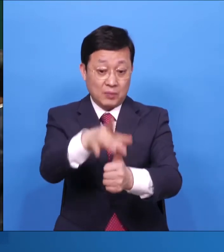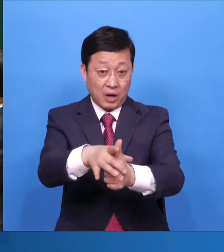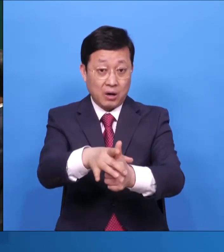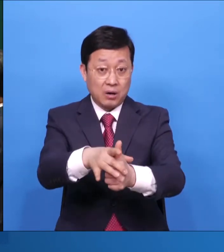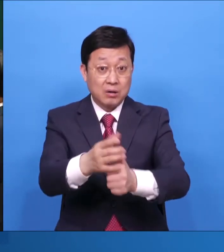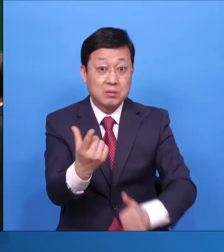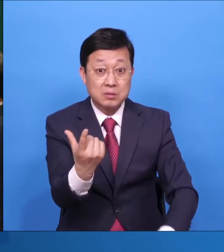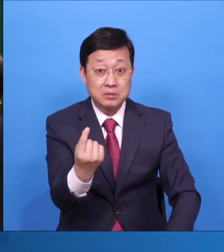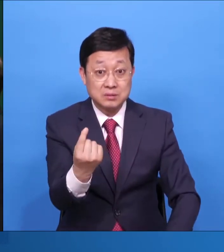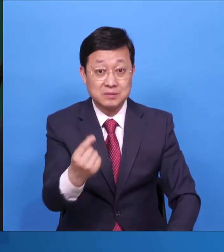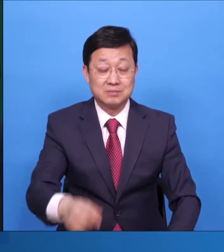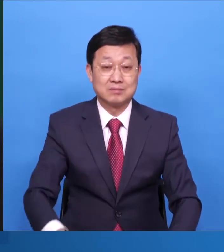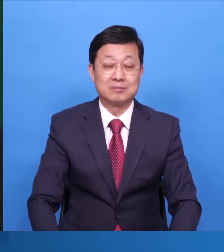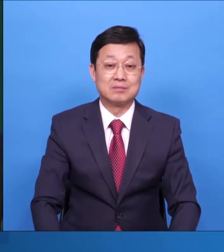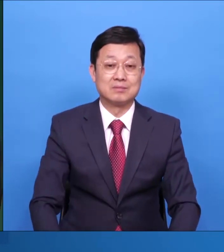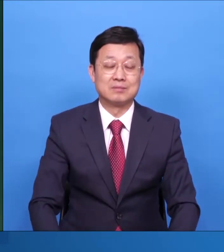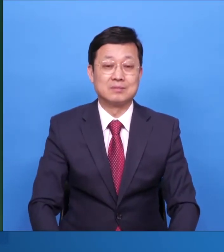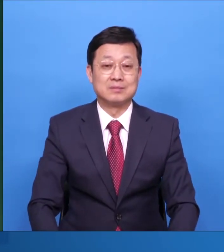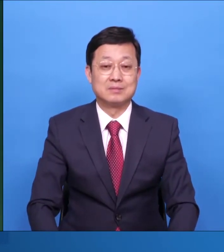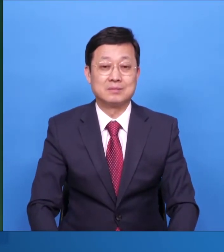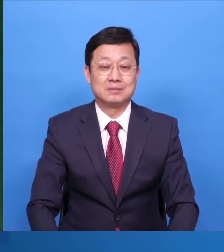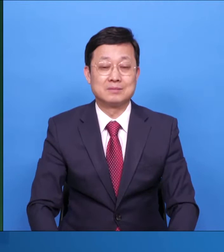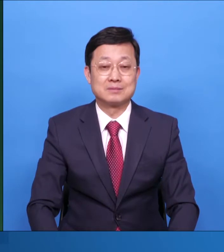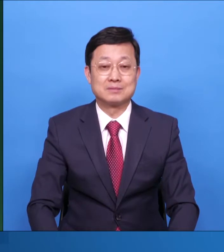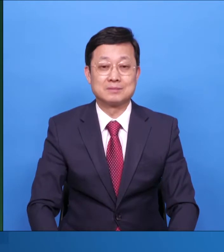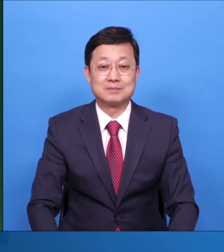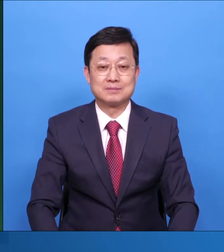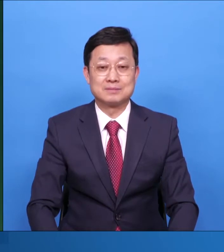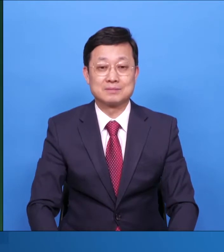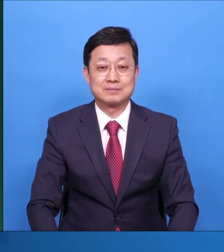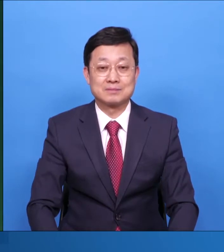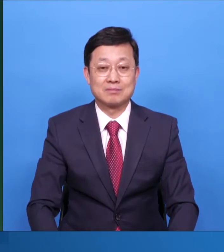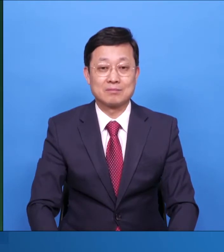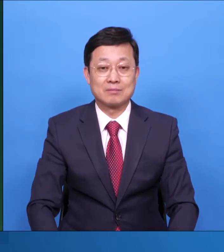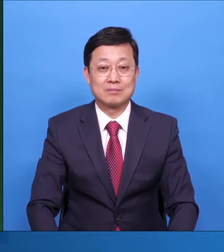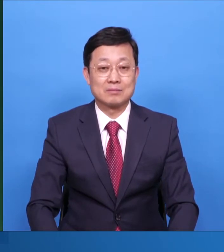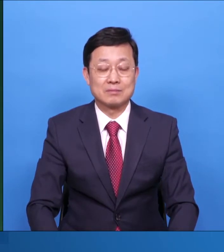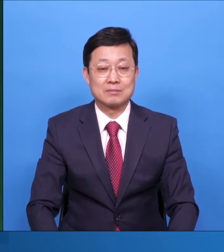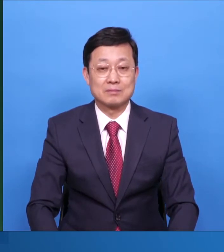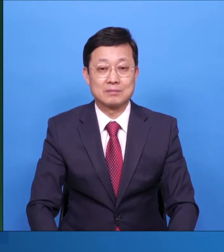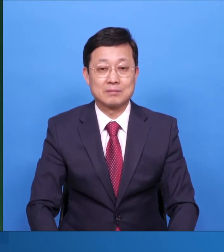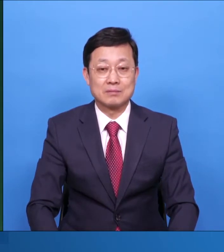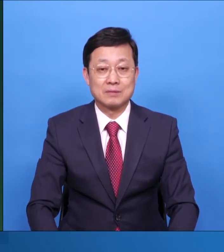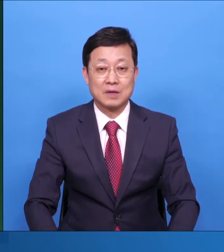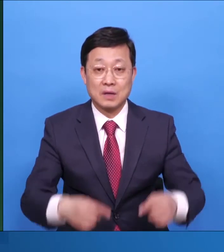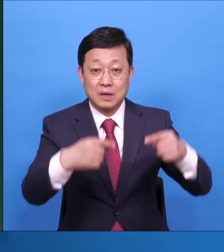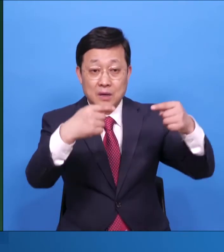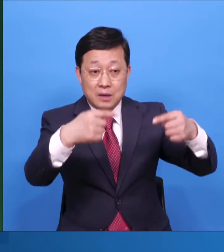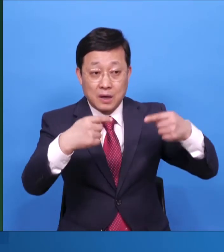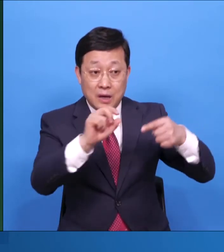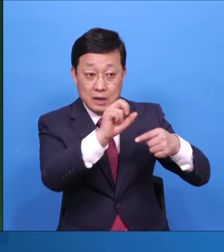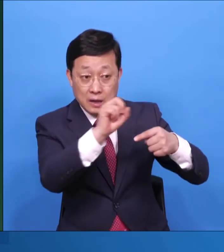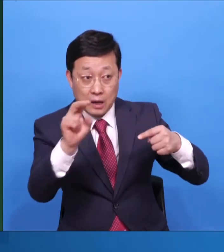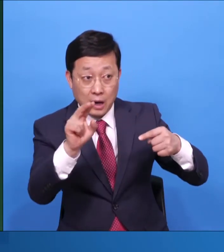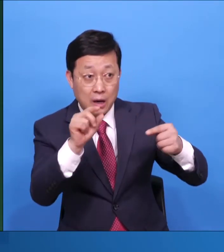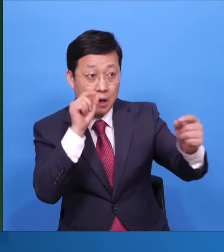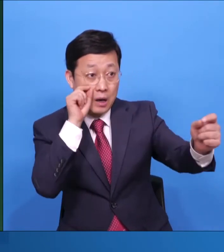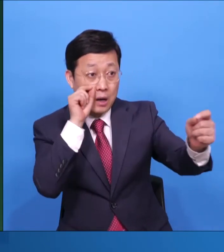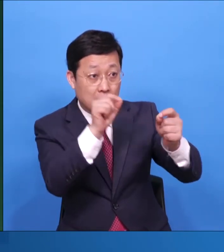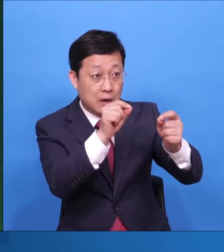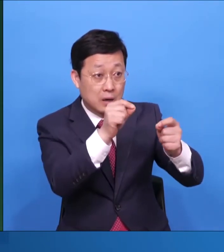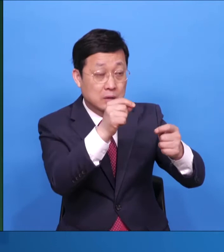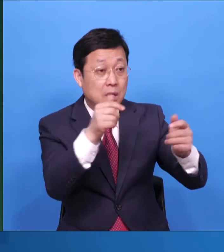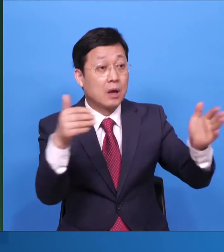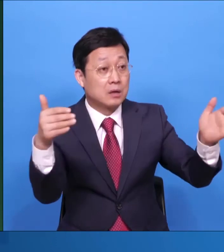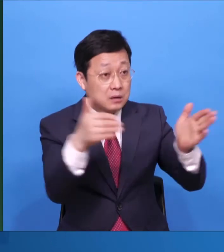va a acabar y ustedes como remanentes tienen que seguir liderando esa época. 이거를 엘리사가 하는 겁니다. Vemos que Eliseo hizo eso.